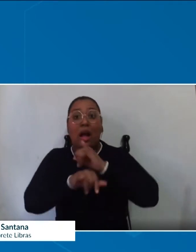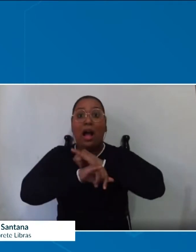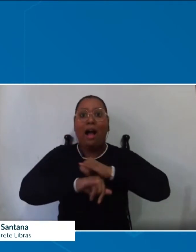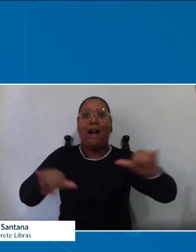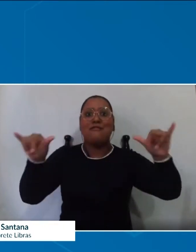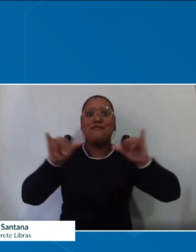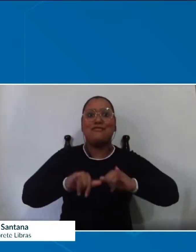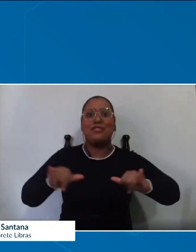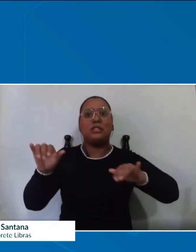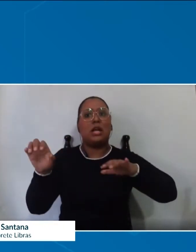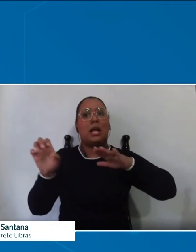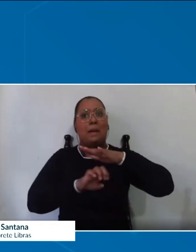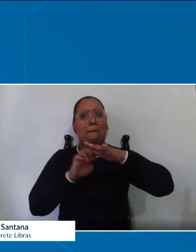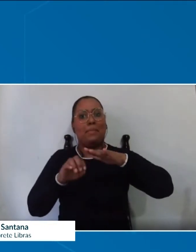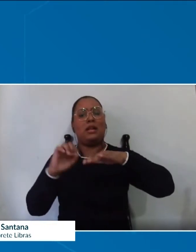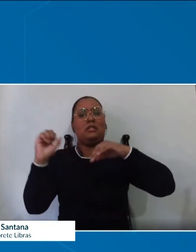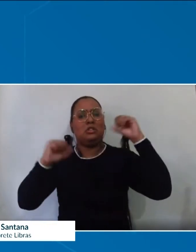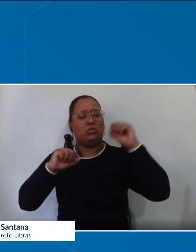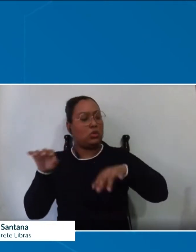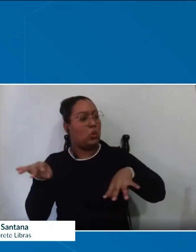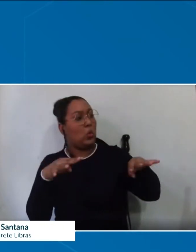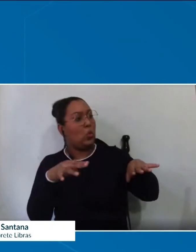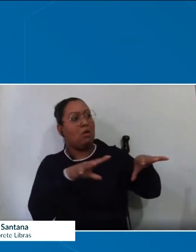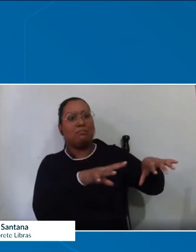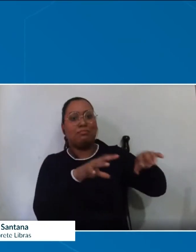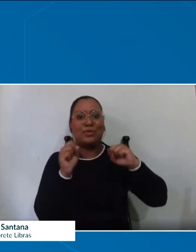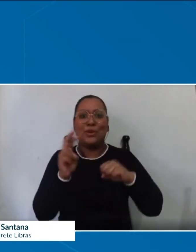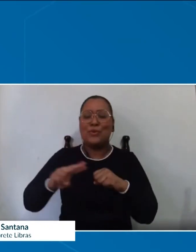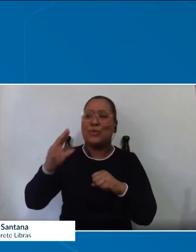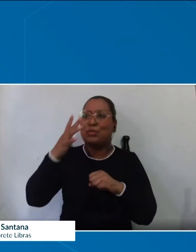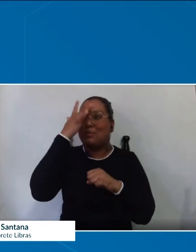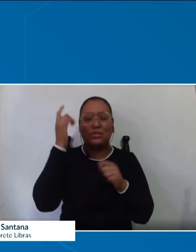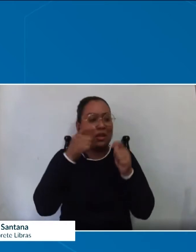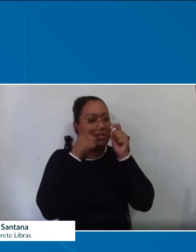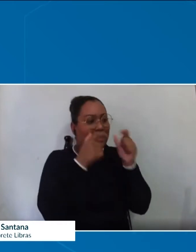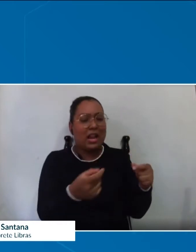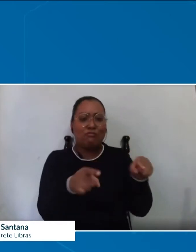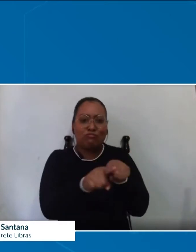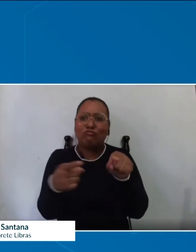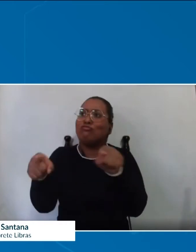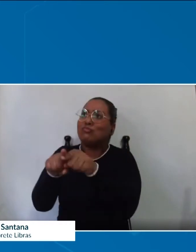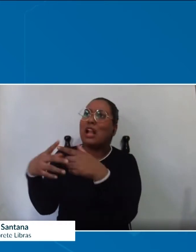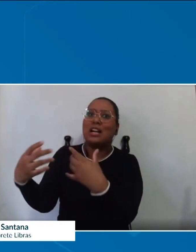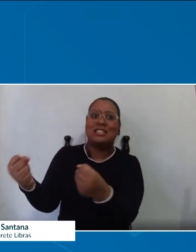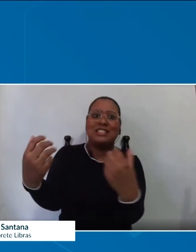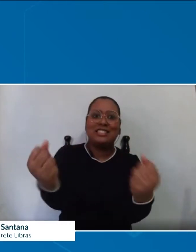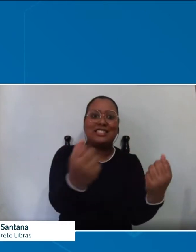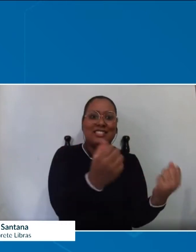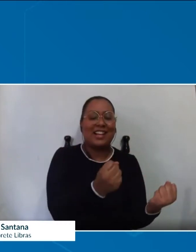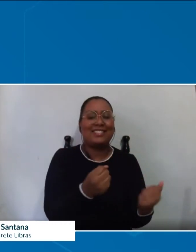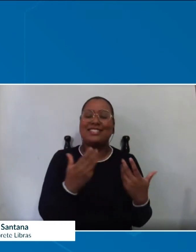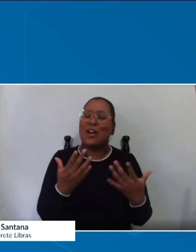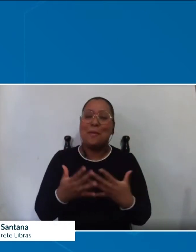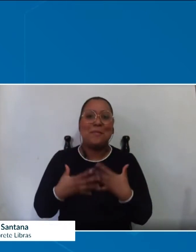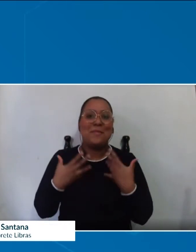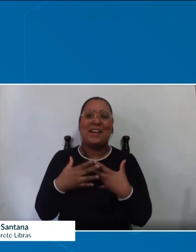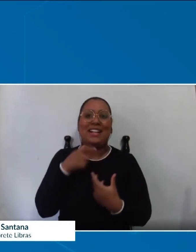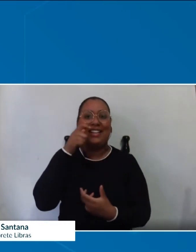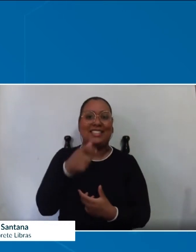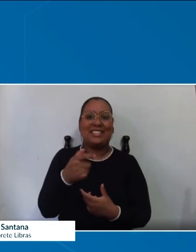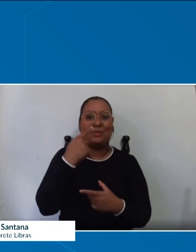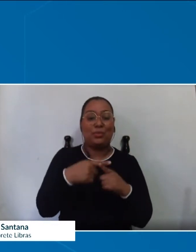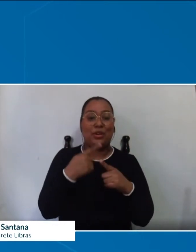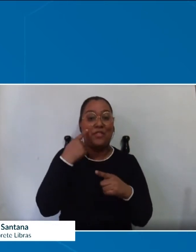mercado utiliza. E os parceiros vão surgindo e vão fazendo essa utilização. É muito interessante quando a gente vê que os nossos